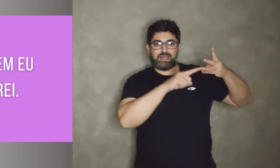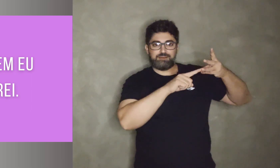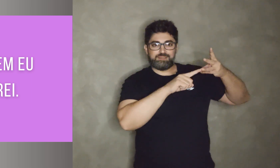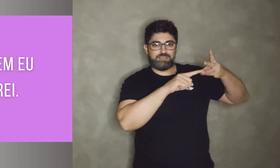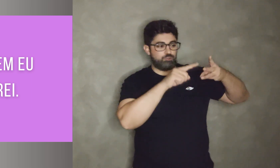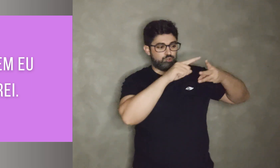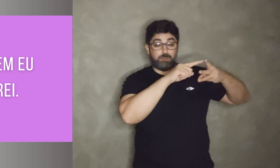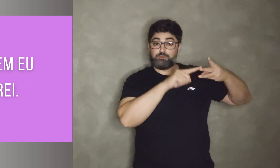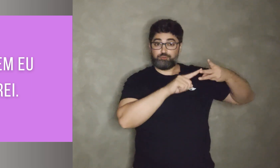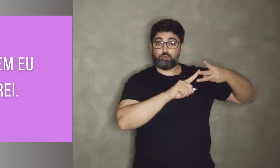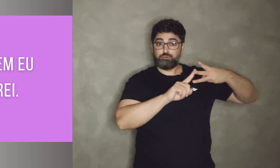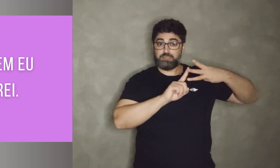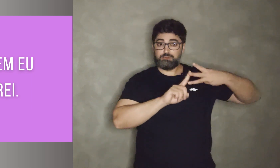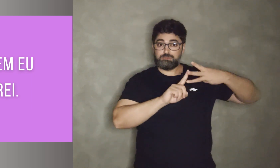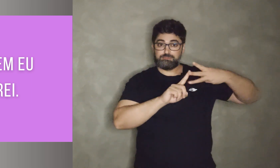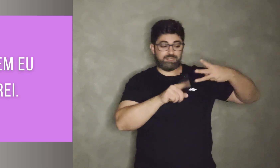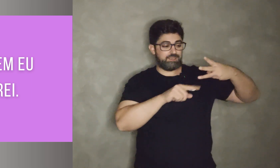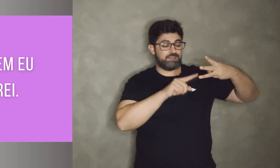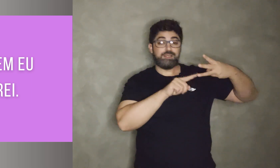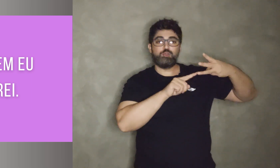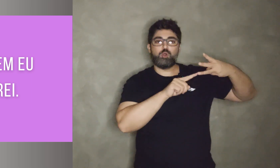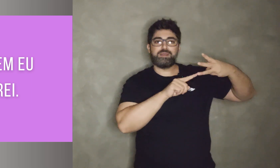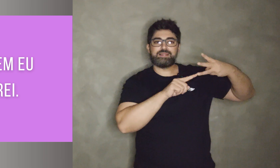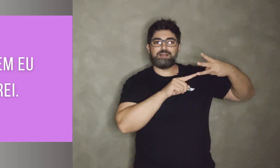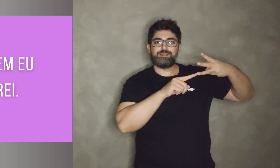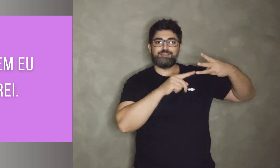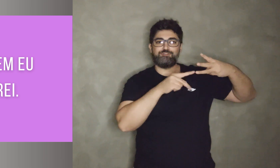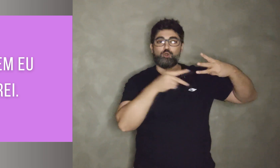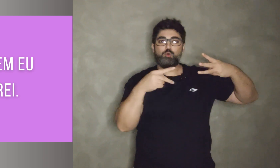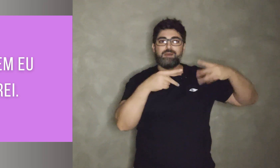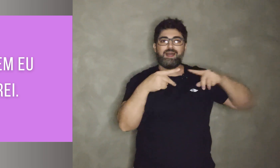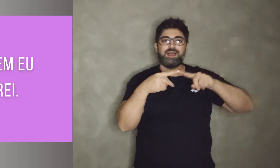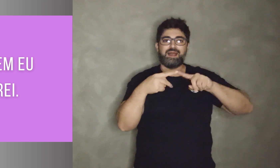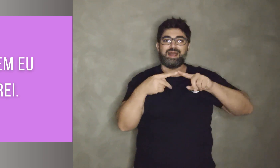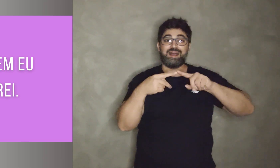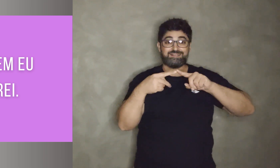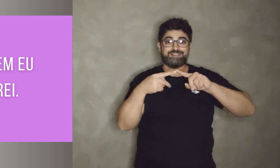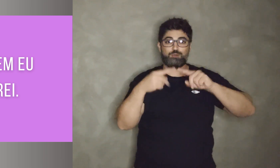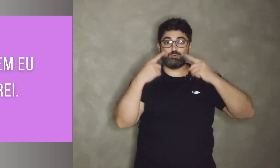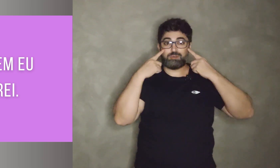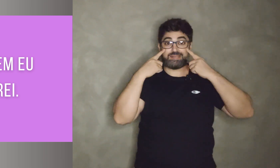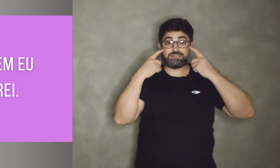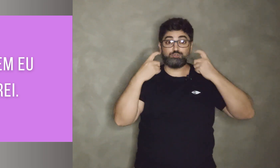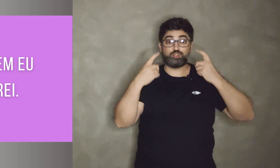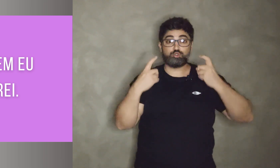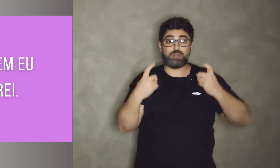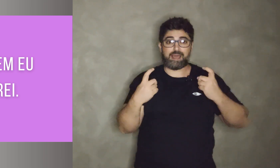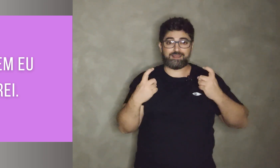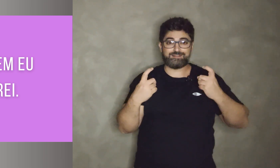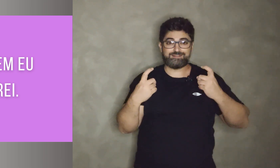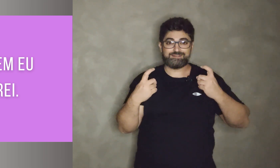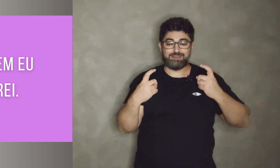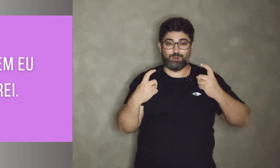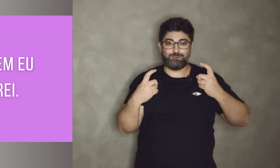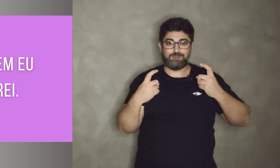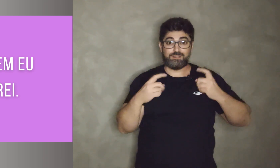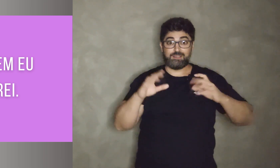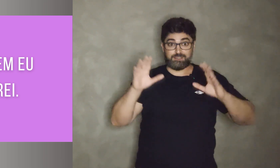comentário aqui, o tópico ficou eu, né? E o comentário aqui ficou uma ação. Ação de chorar. Tá bom?